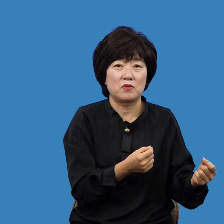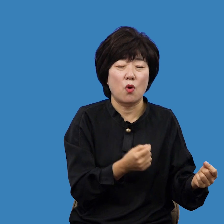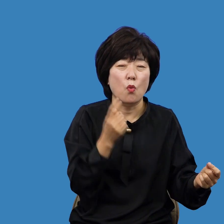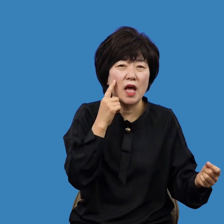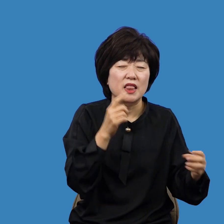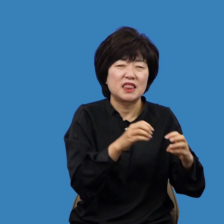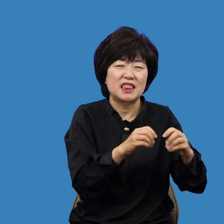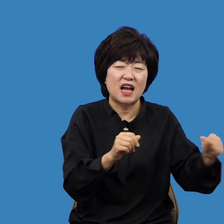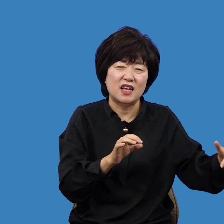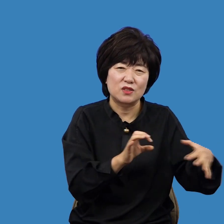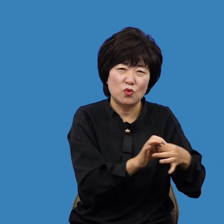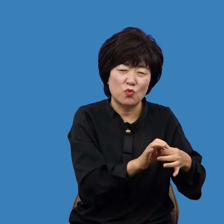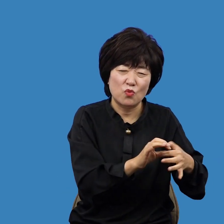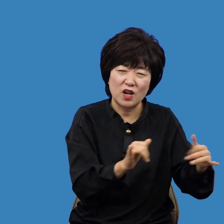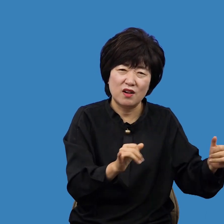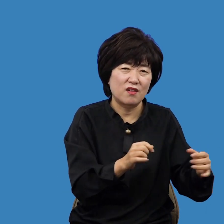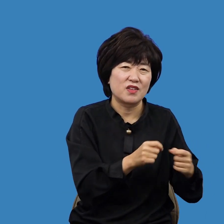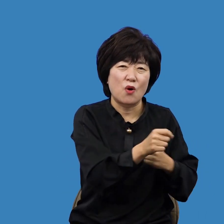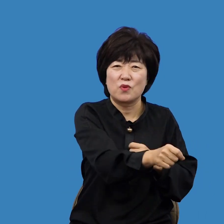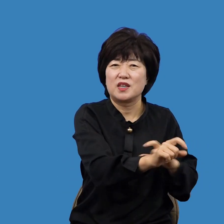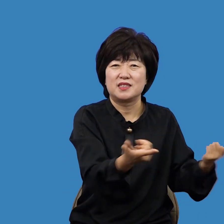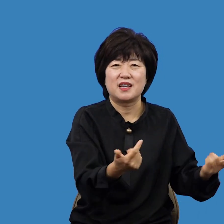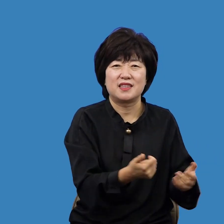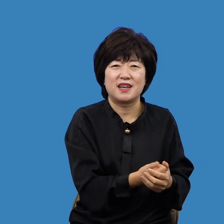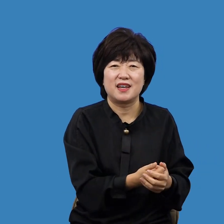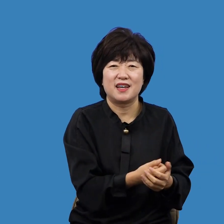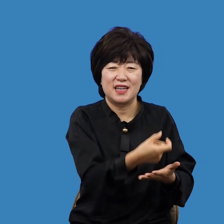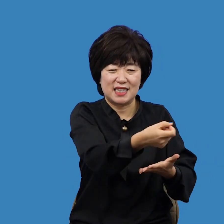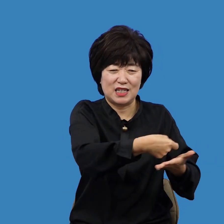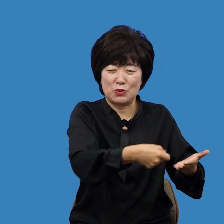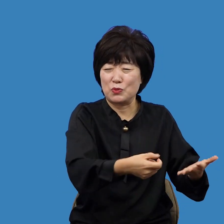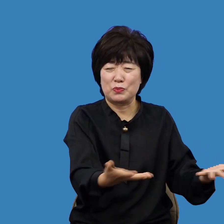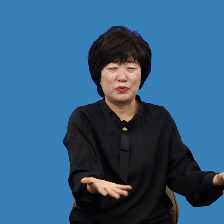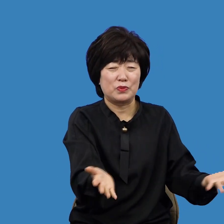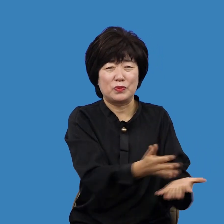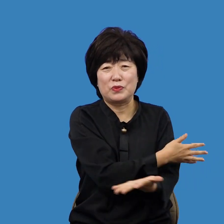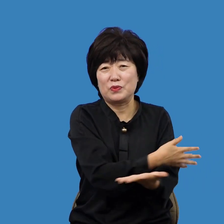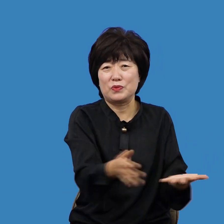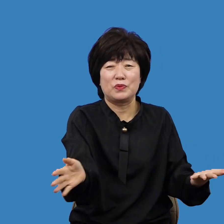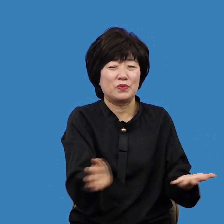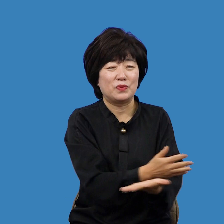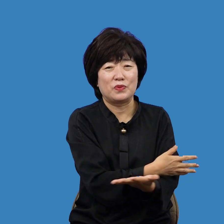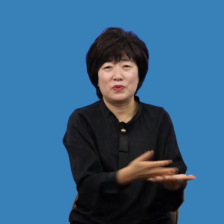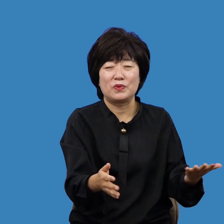속한 것들은 어차피 영원하지 않아. 그것은 어차피 기록되는 것이 아니야. 관심이 없어.